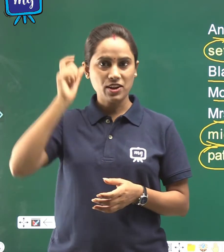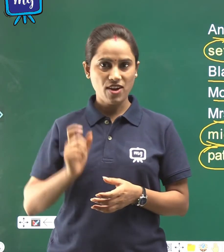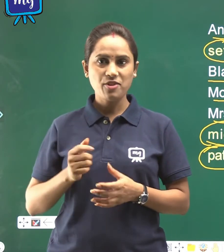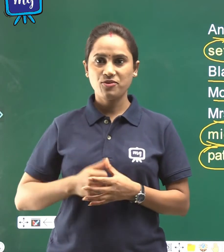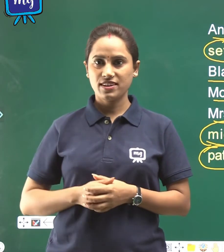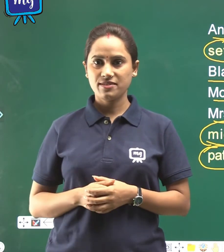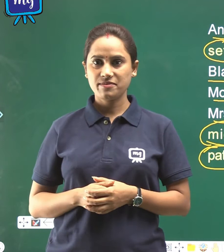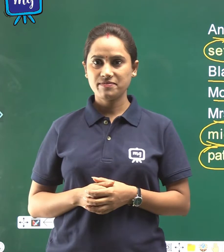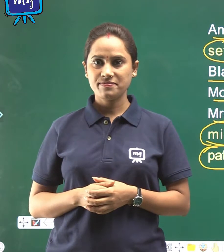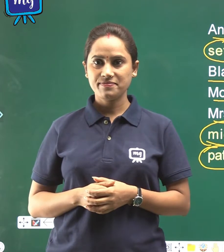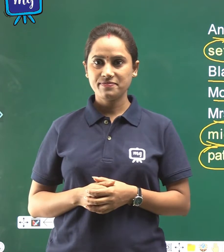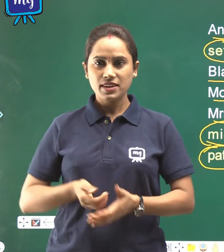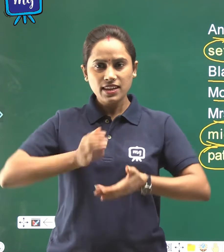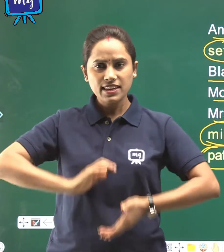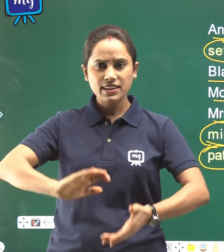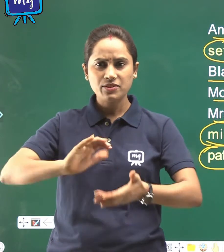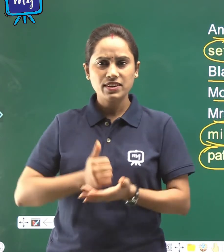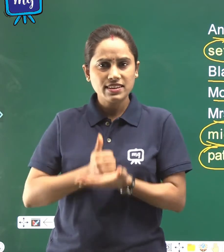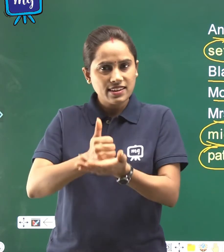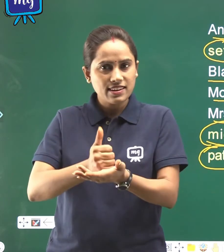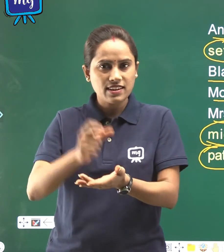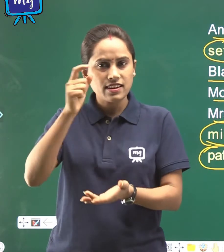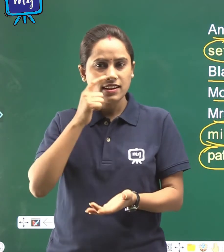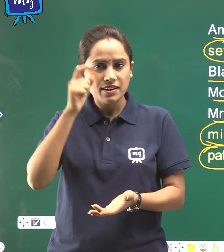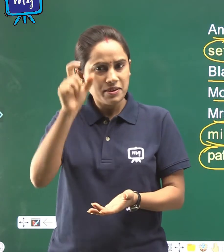midwife, दाई,